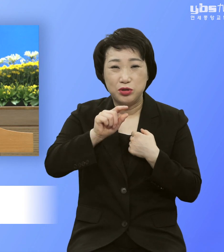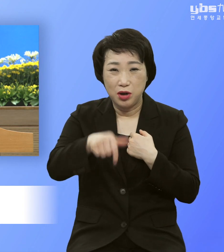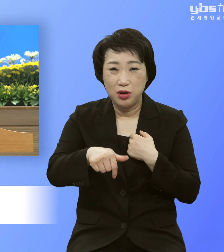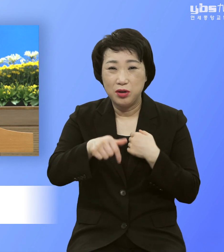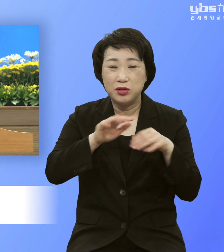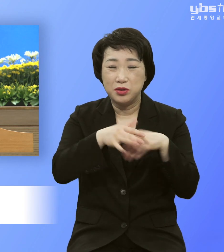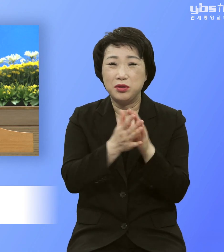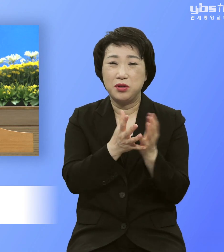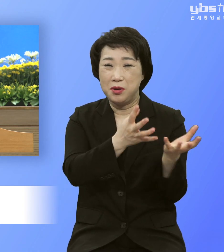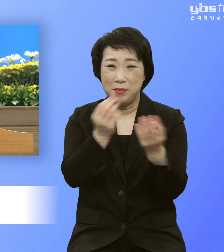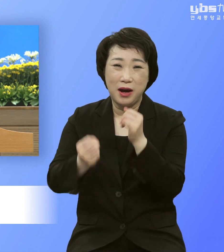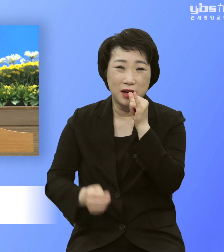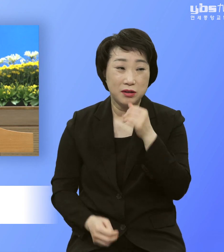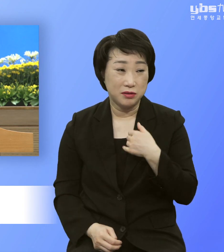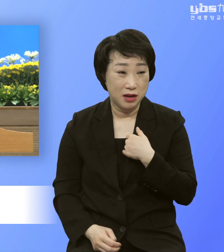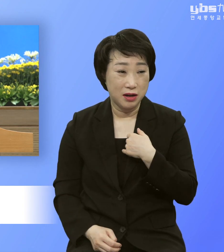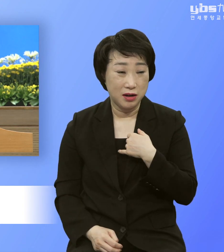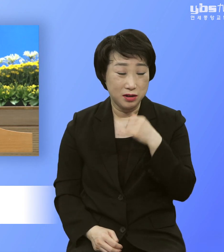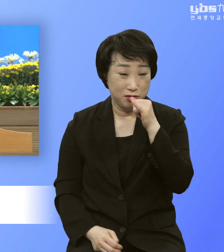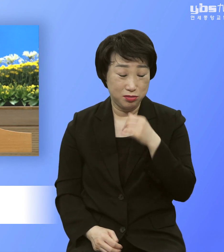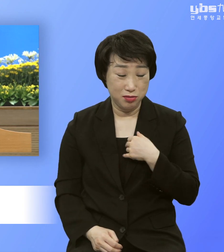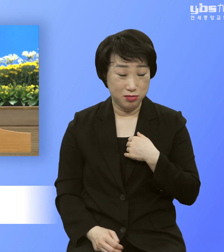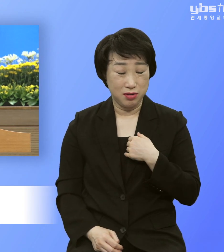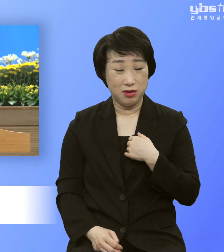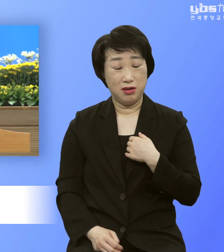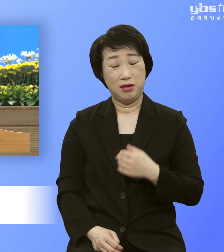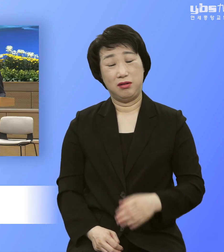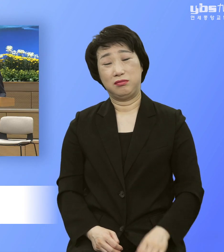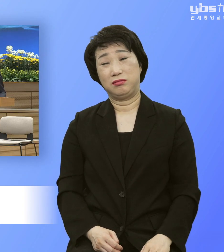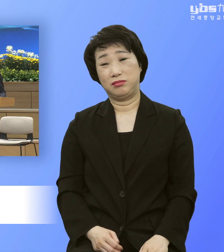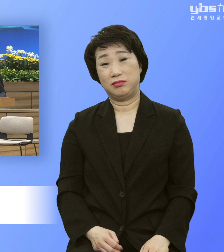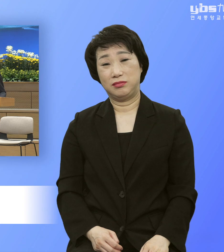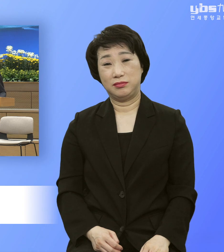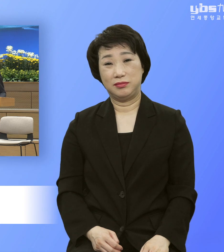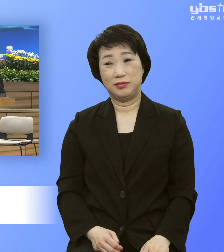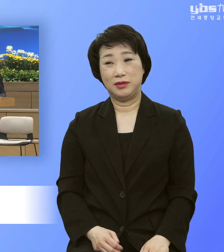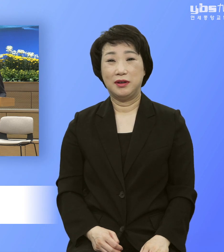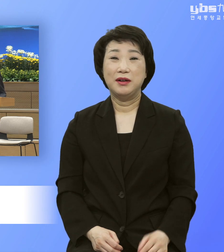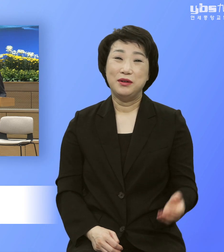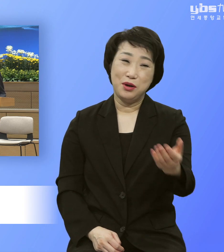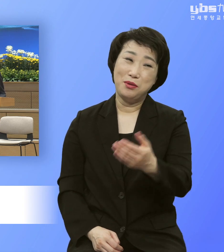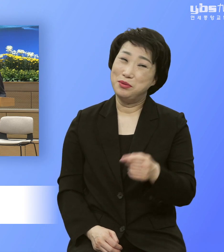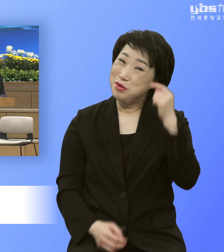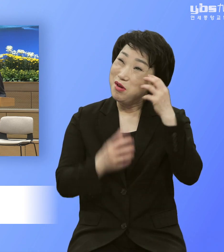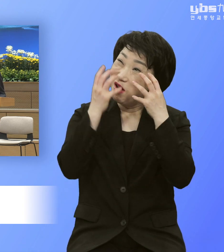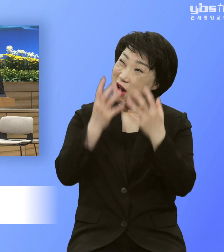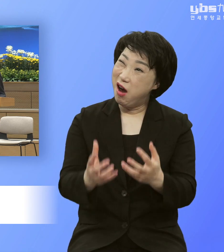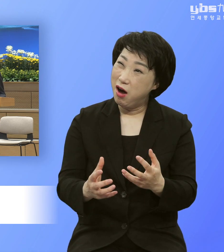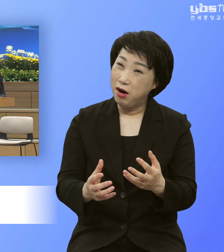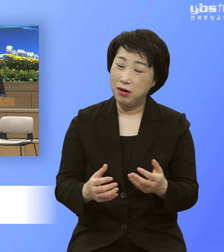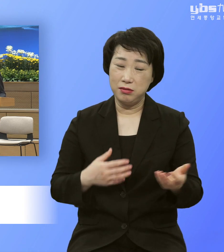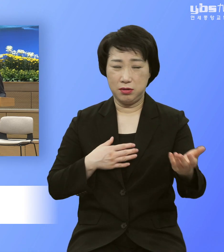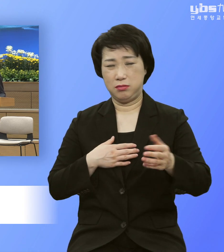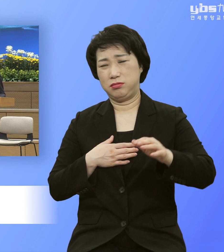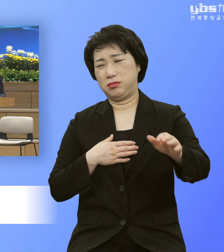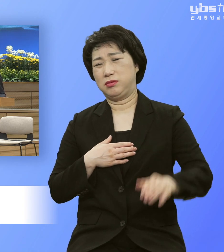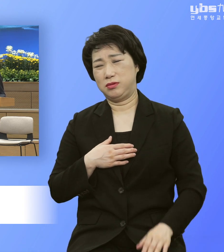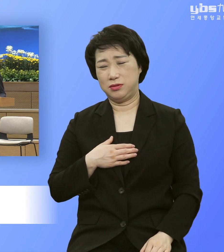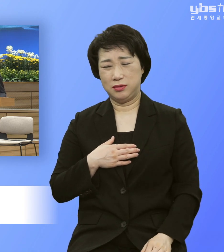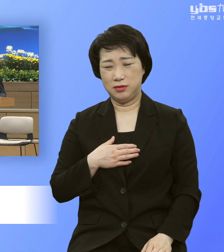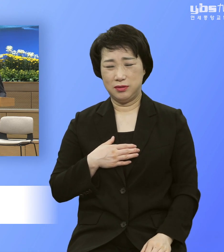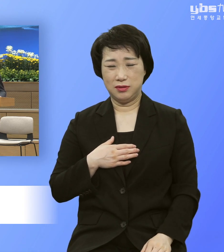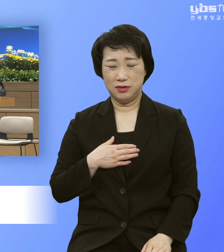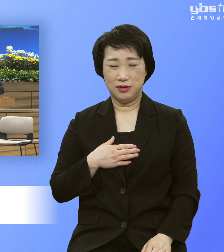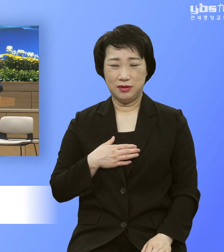많이 있고, 예, 그럼요. 참 여러분이 상상하지 못할 이